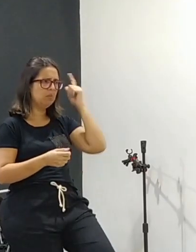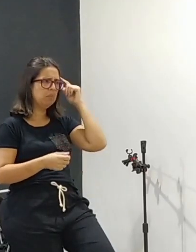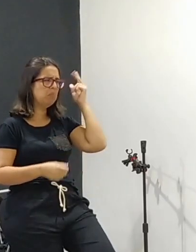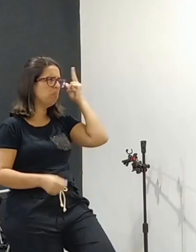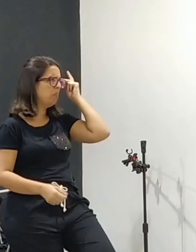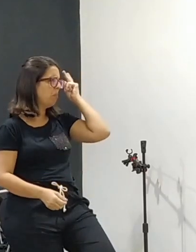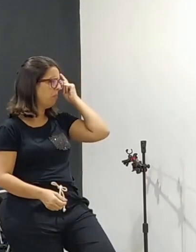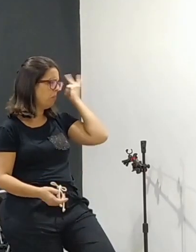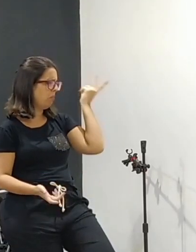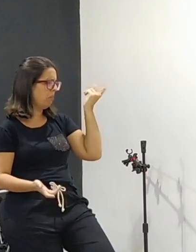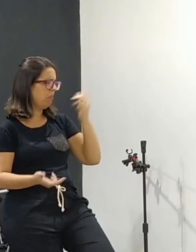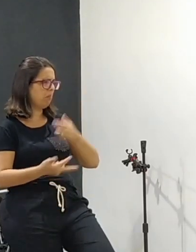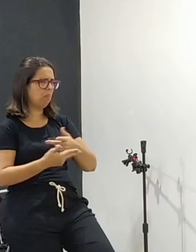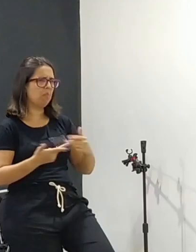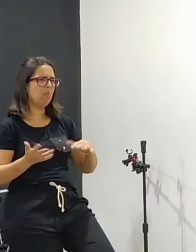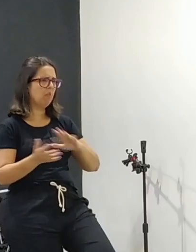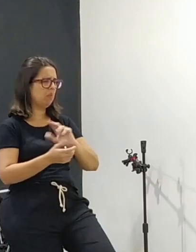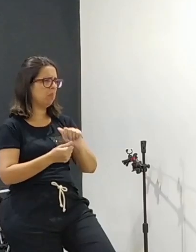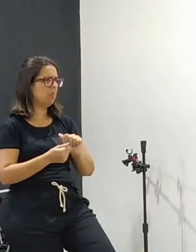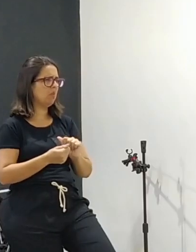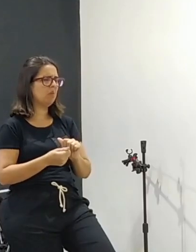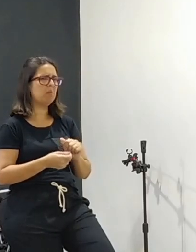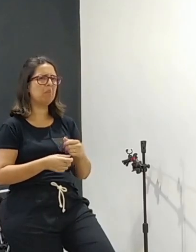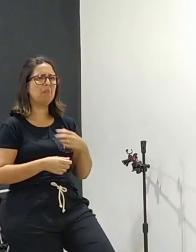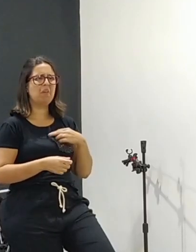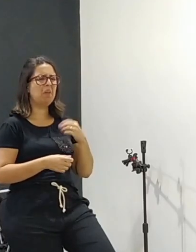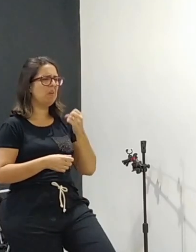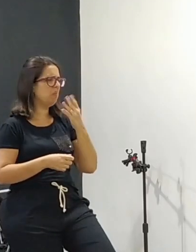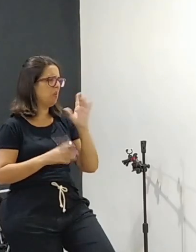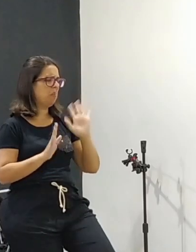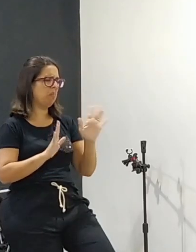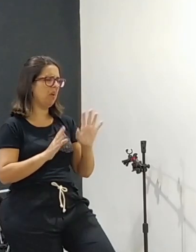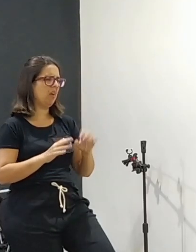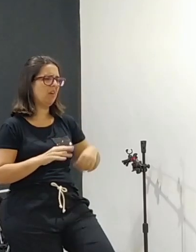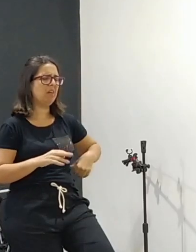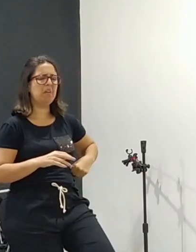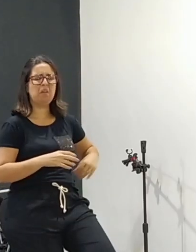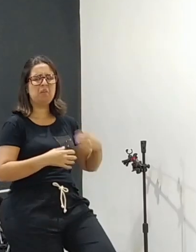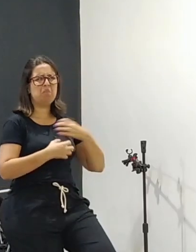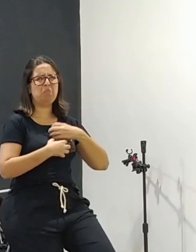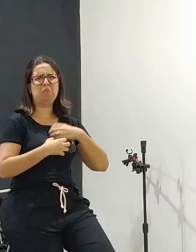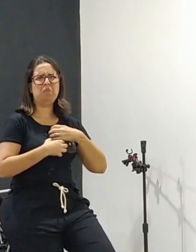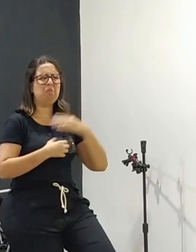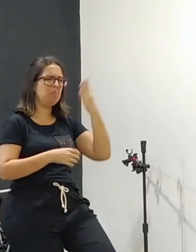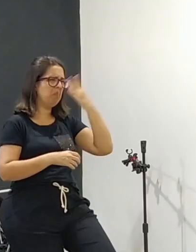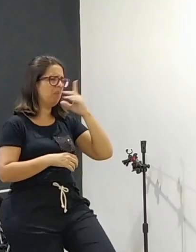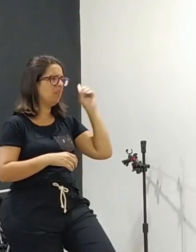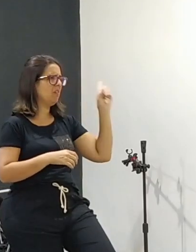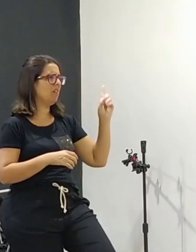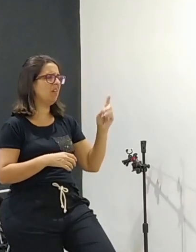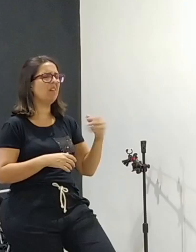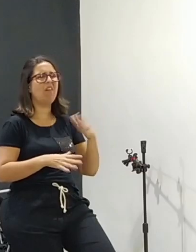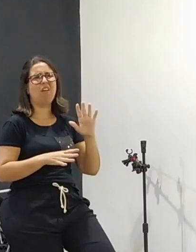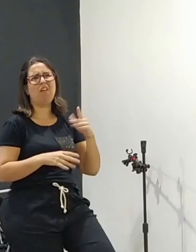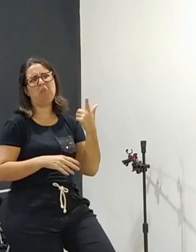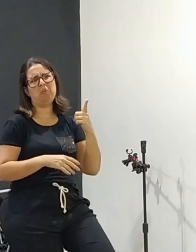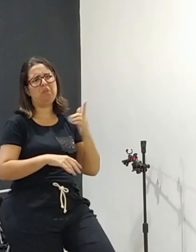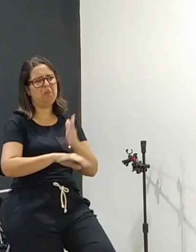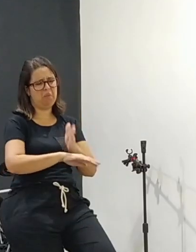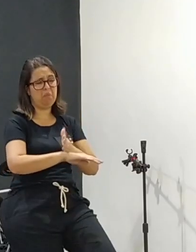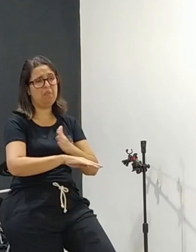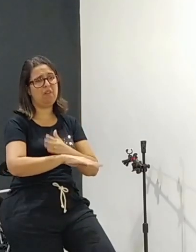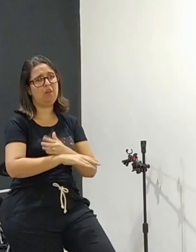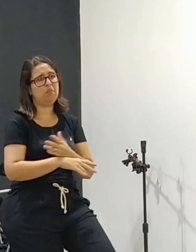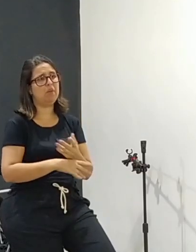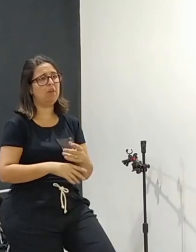é normal, achar que não é assim mesmo, não estou bem, mas é assim mesmo, eu não estou mais sentindo a presença de Deus, mas é assim mesmo, não tem tempo. A gente